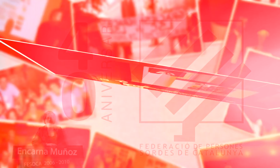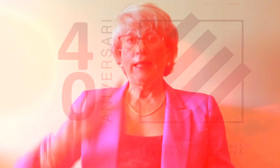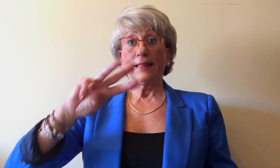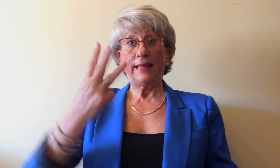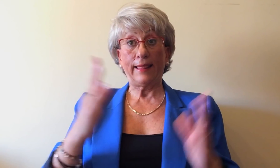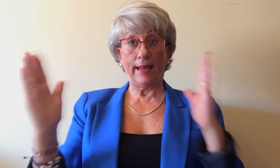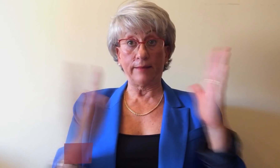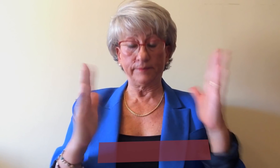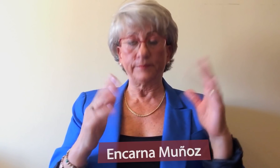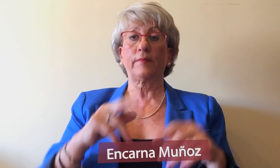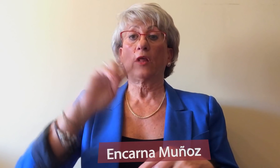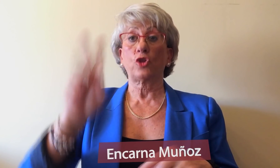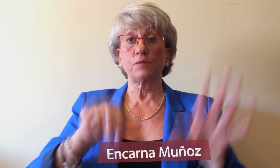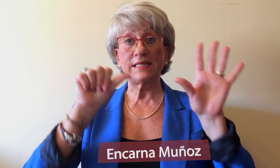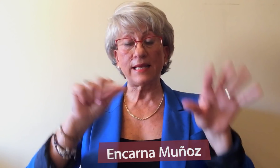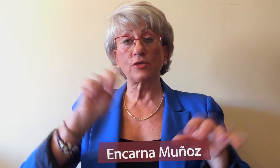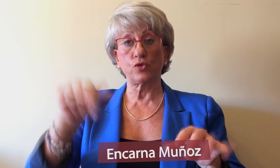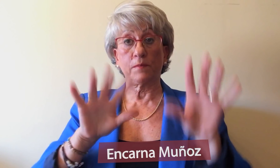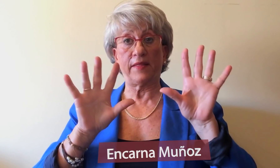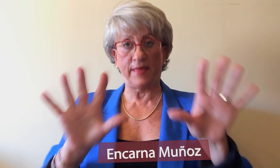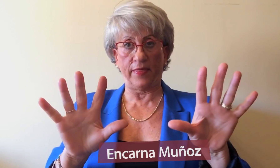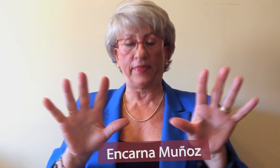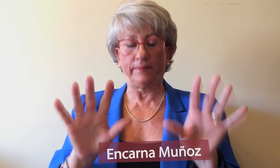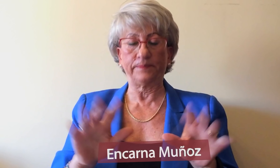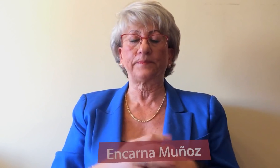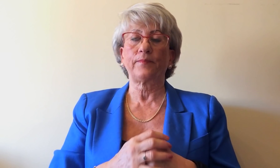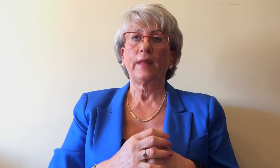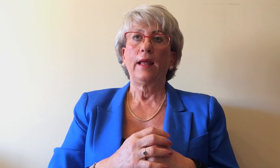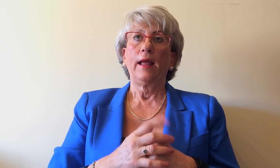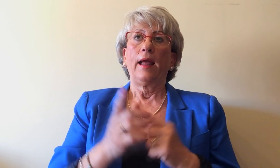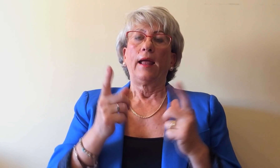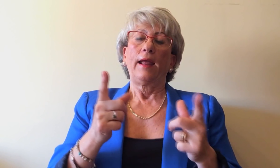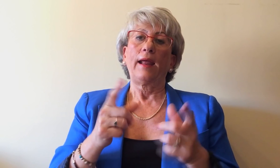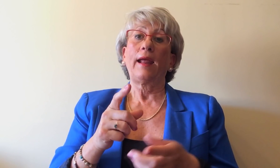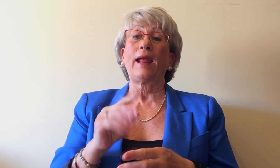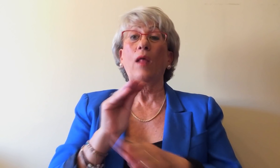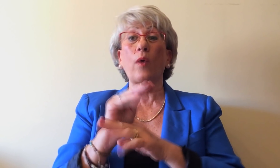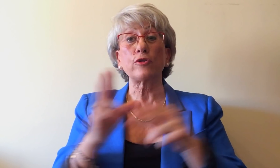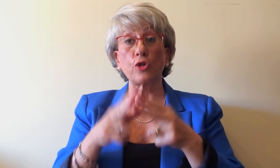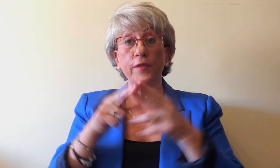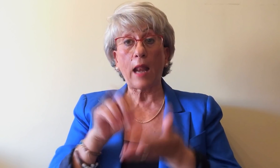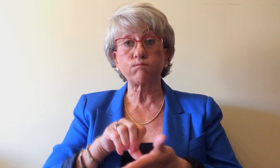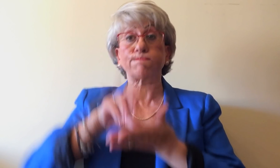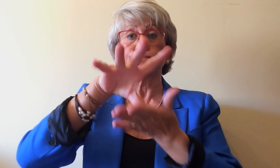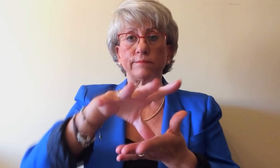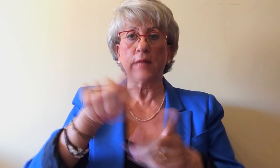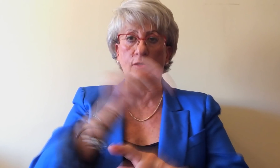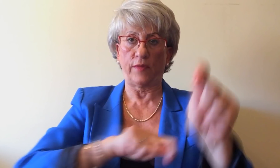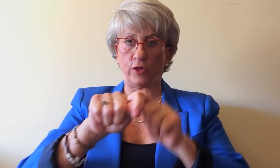La meva tercera etapa com a presidenta va ser del 2006 al 2010. Es va fer un desplegament d'educadores socials en